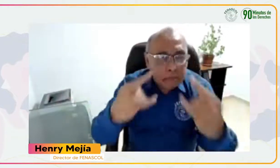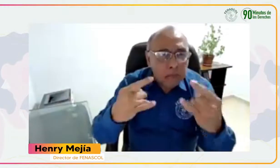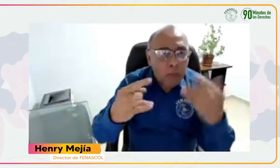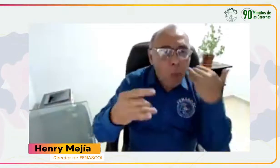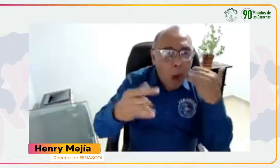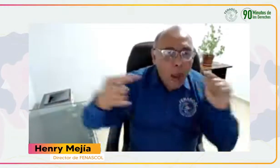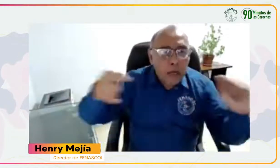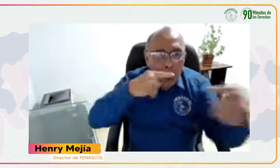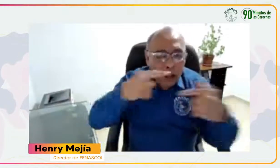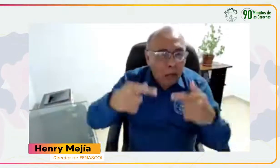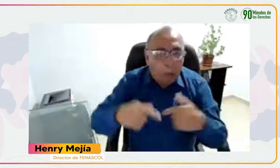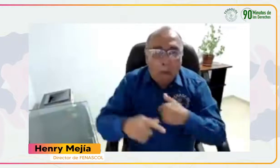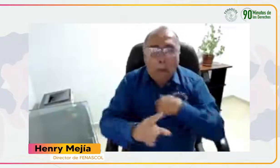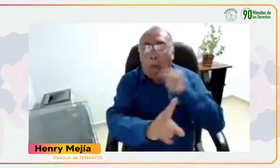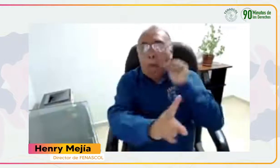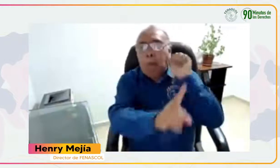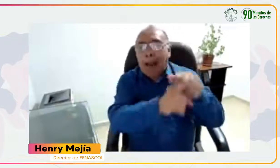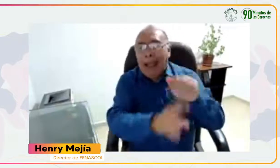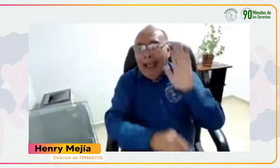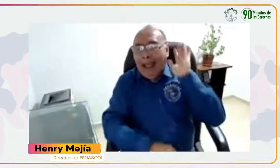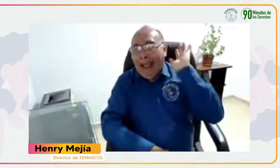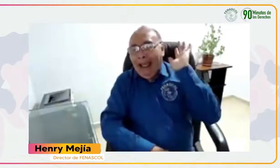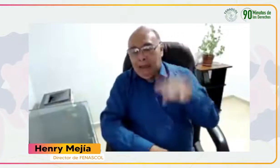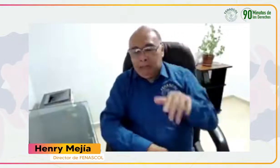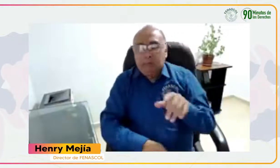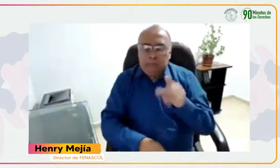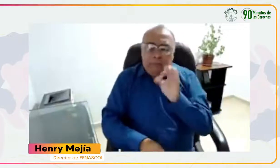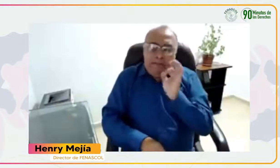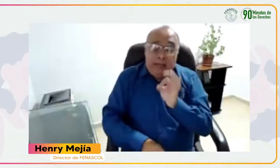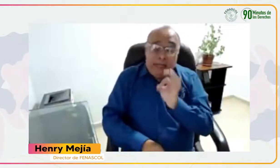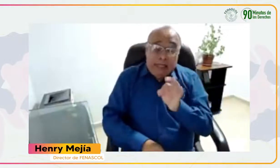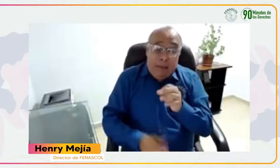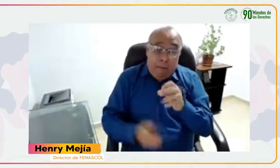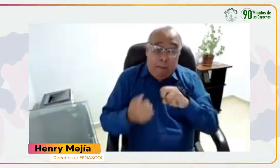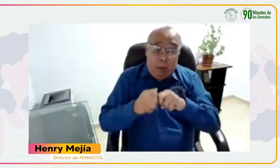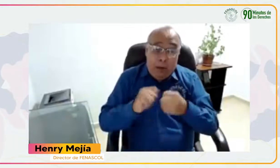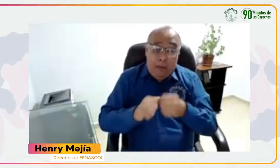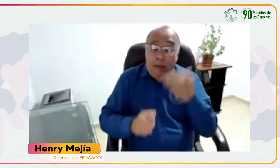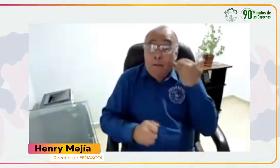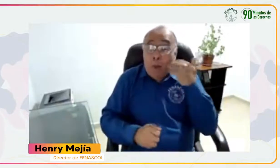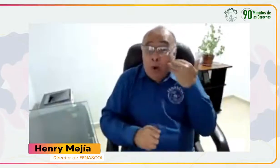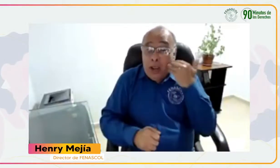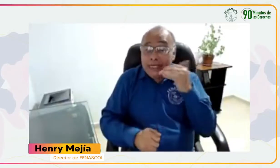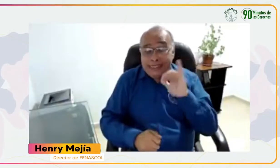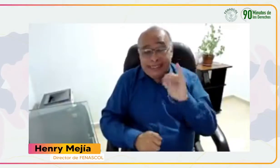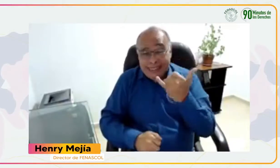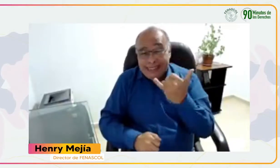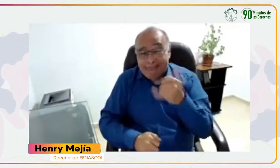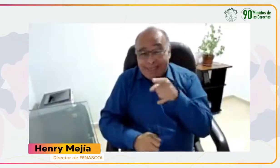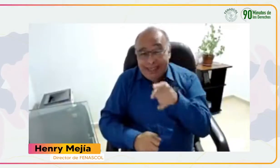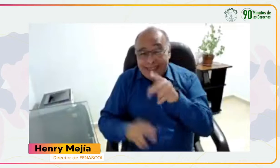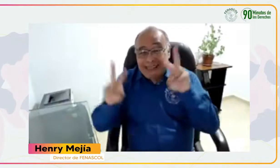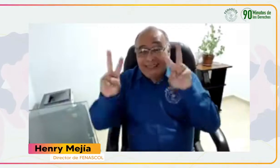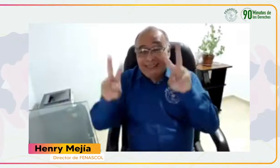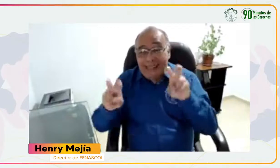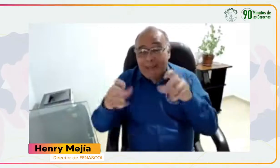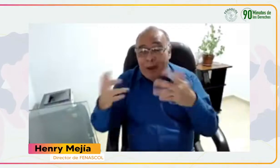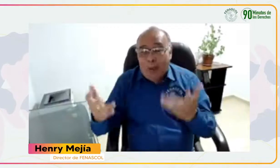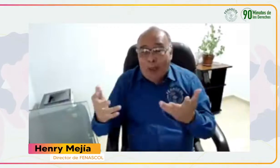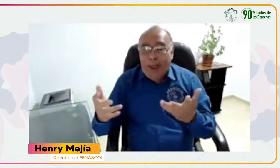hombres por qué no ven estos espacios tan interesantes sobre la mujer, porque no podemos dejar de lados y creo que es un problema que se vive. Como lo